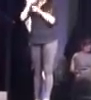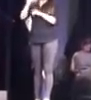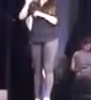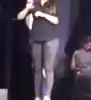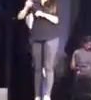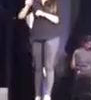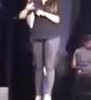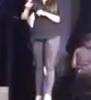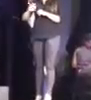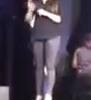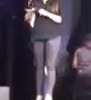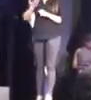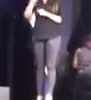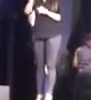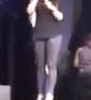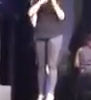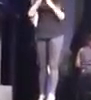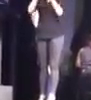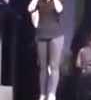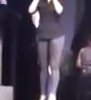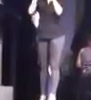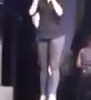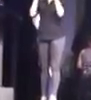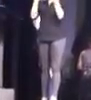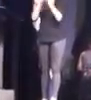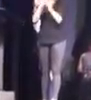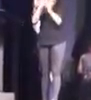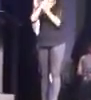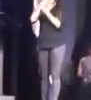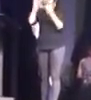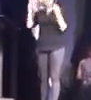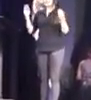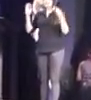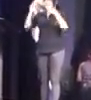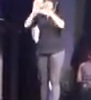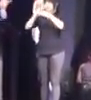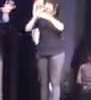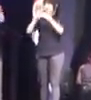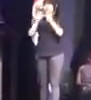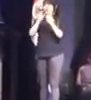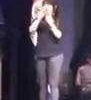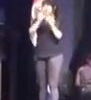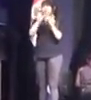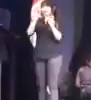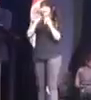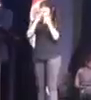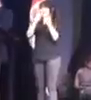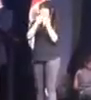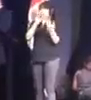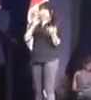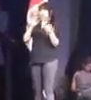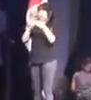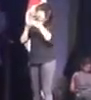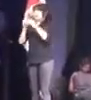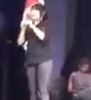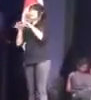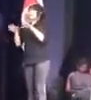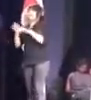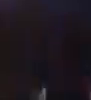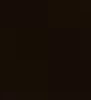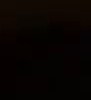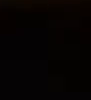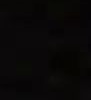necesidades, genera un plan de atención familiar y encadena a la familia con la red